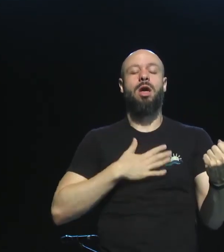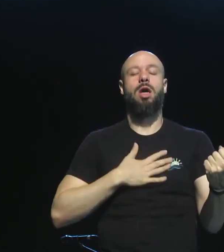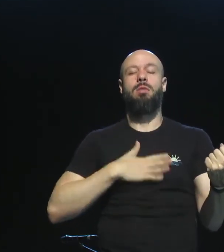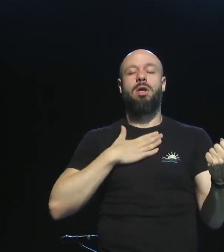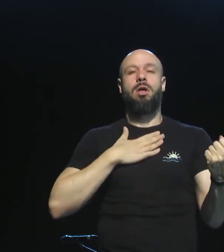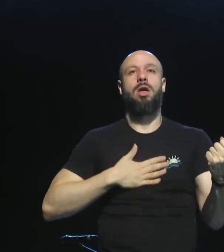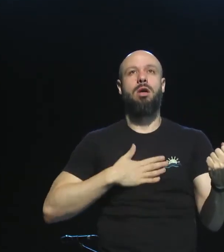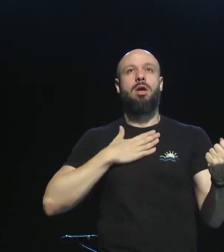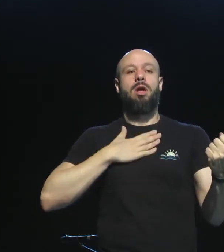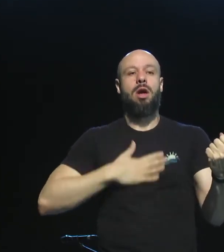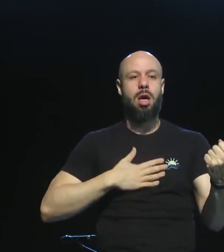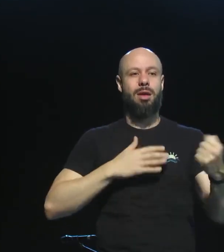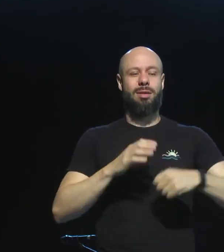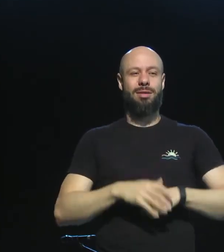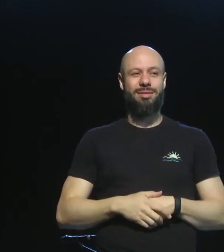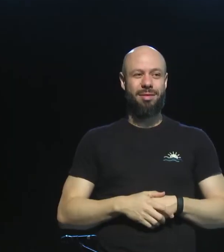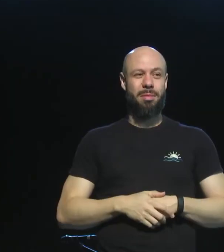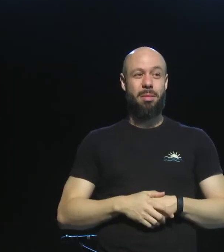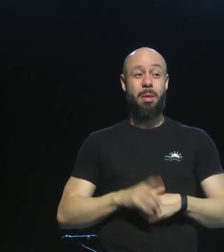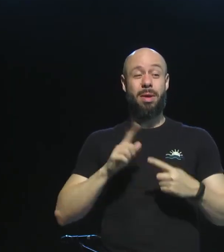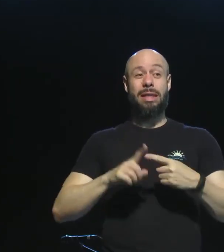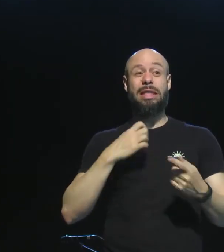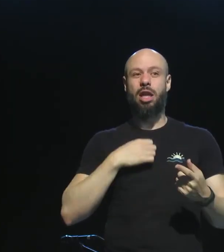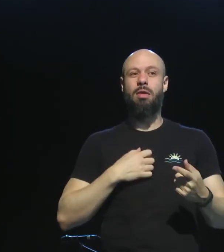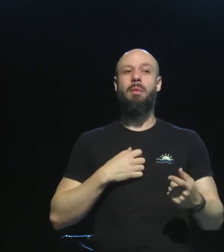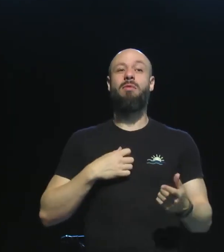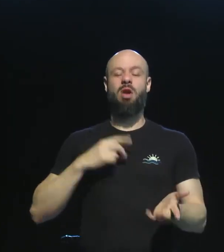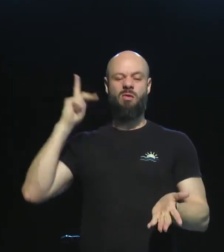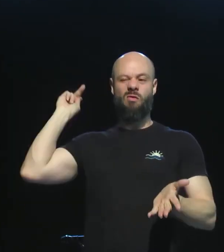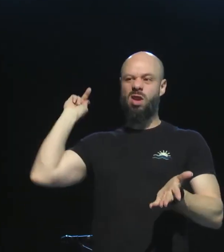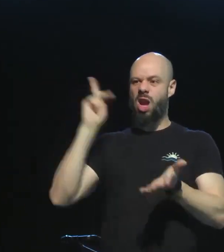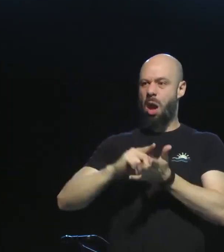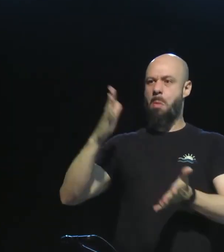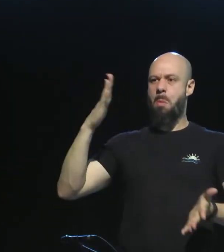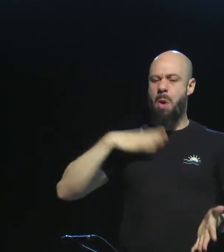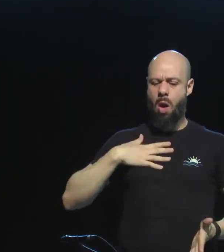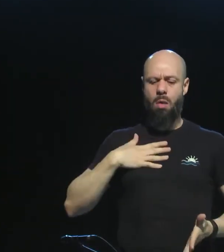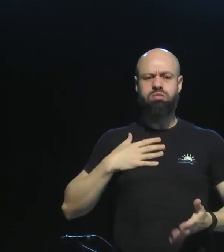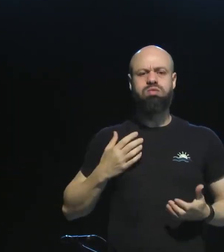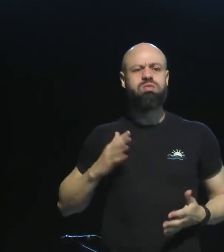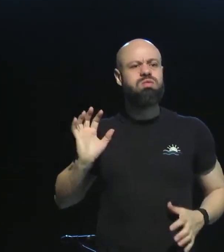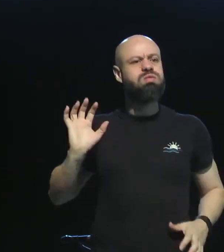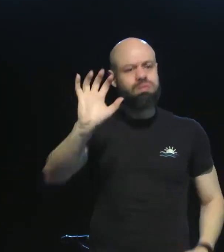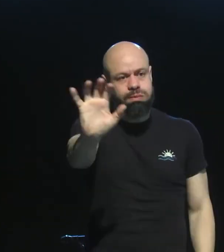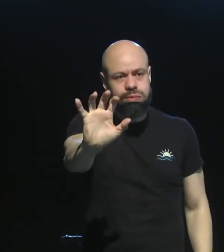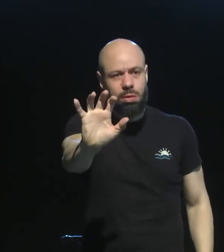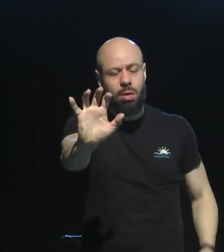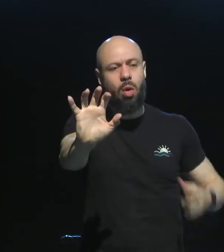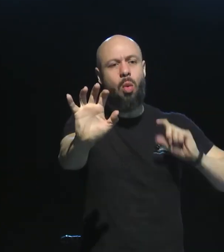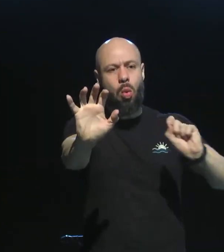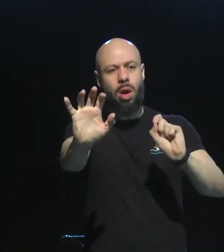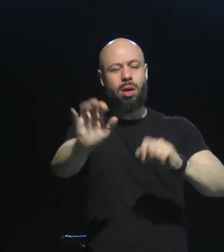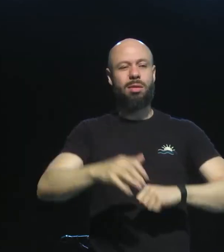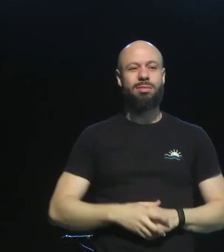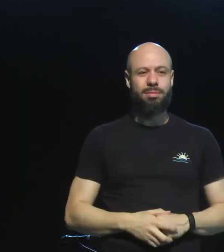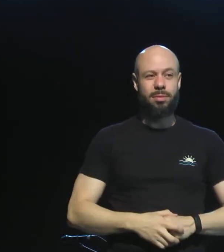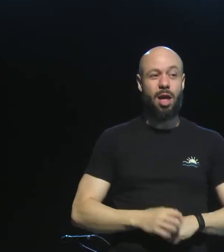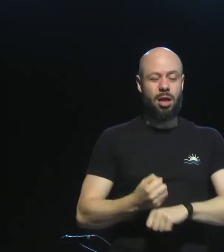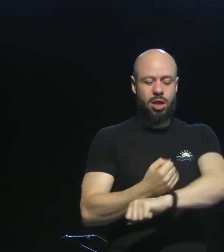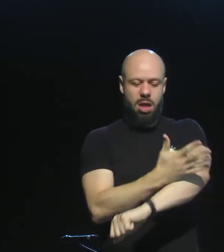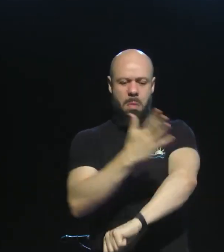eu digo para vocês que se eu seguisse a minha verdade, se eu seguisse os meus